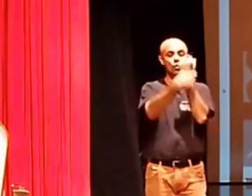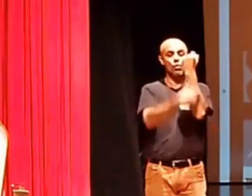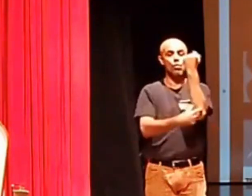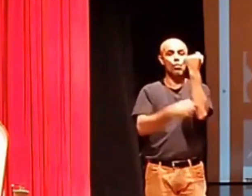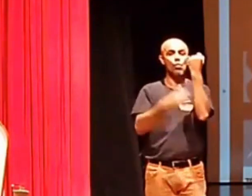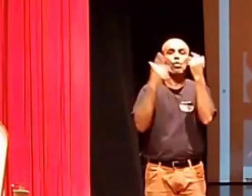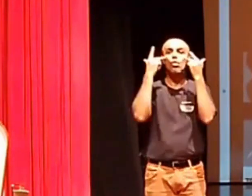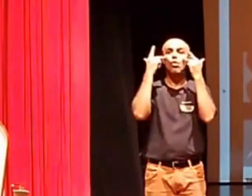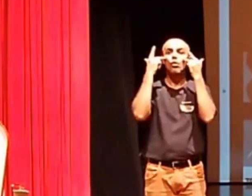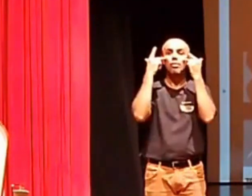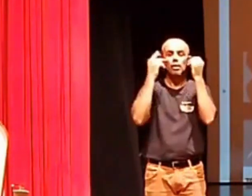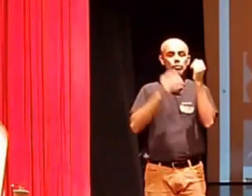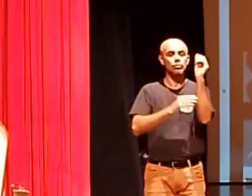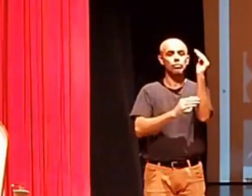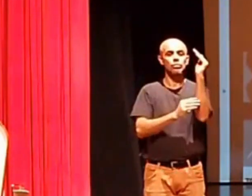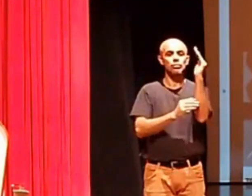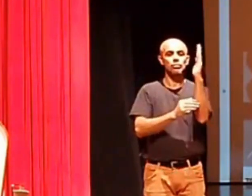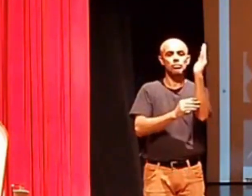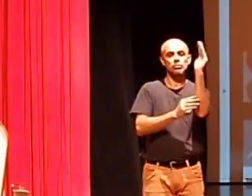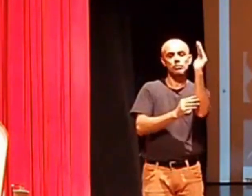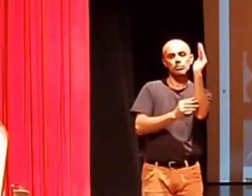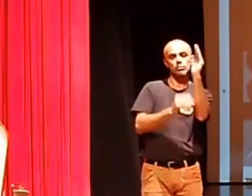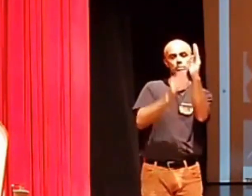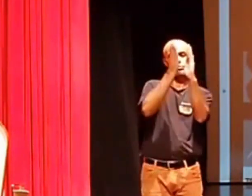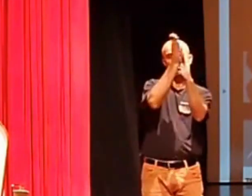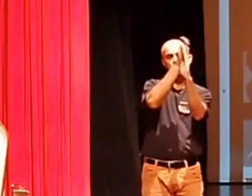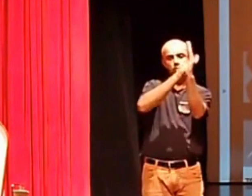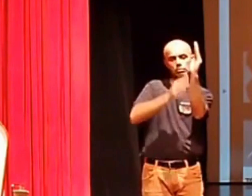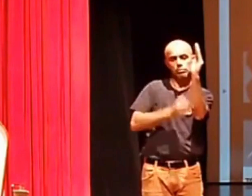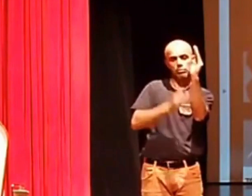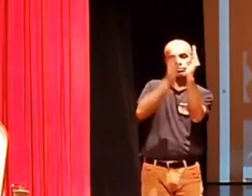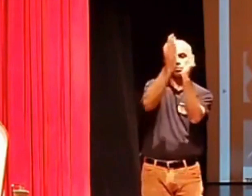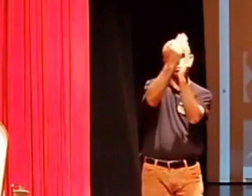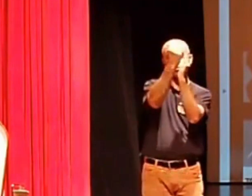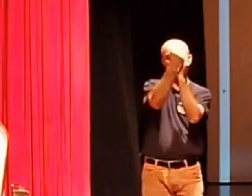suas curvas fisiológicas, seria aquele exemplo que está ali.